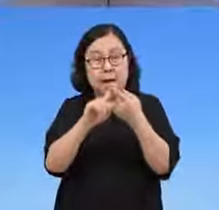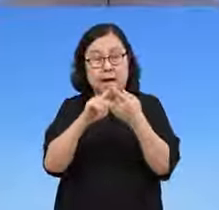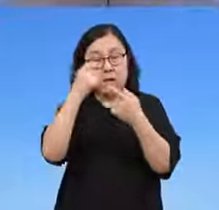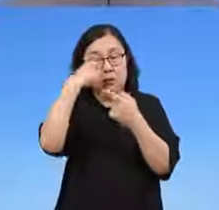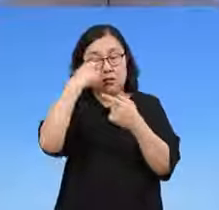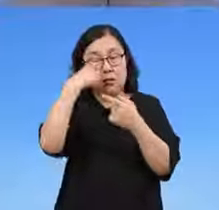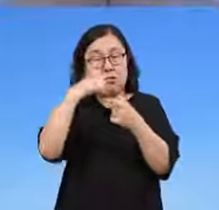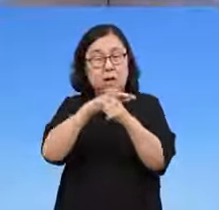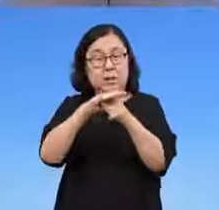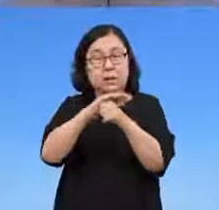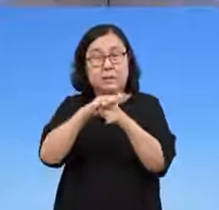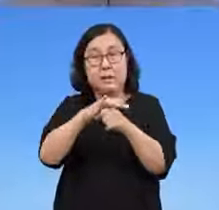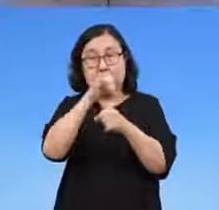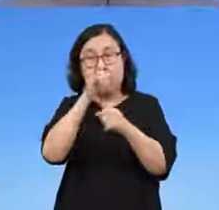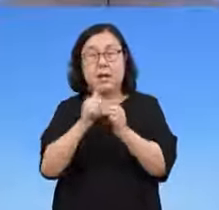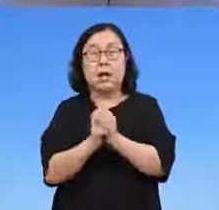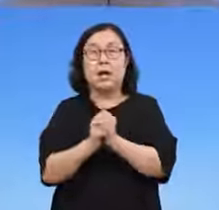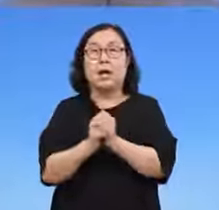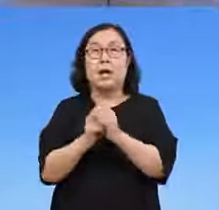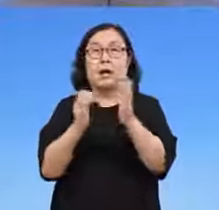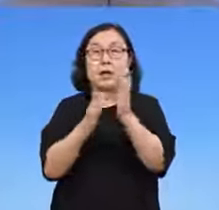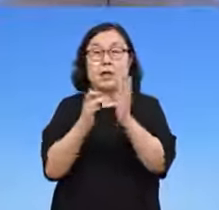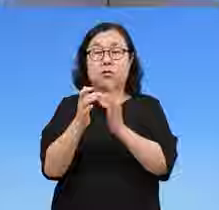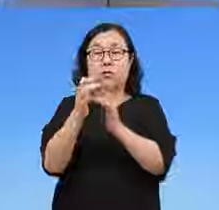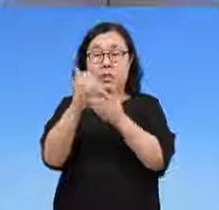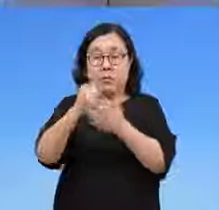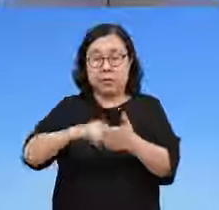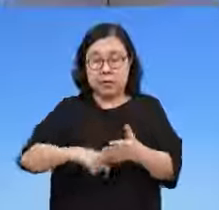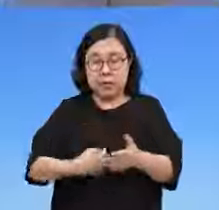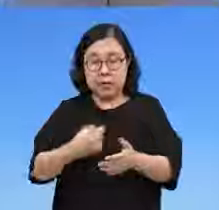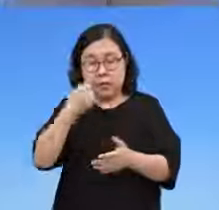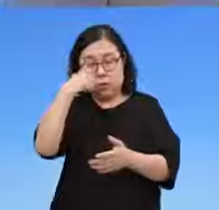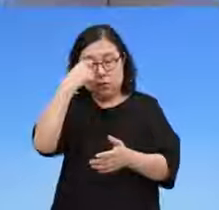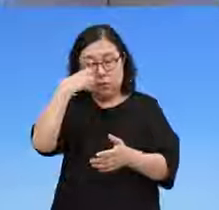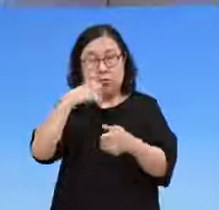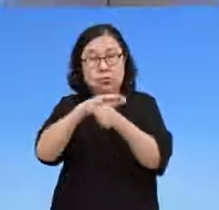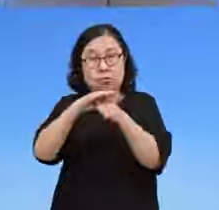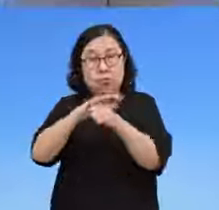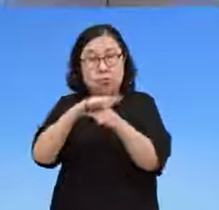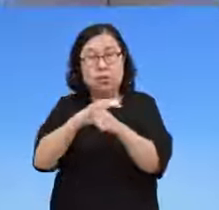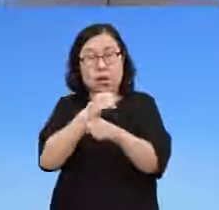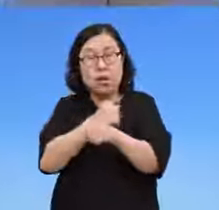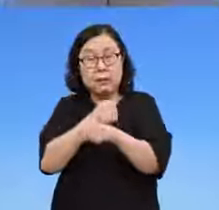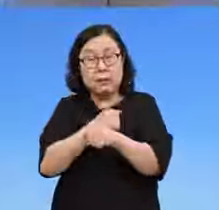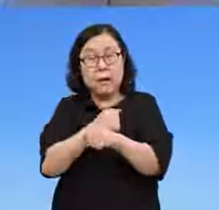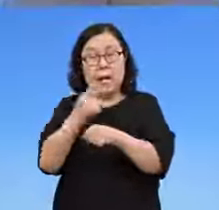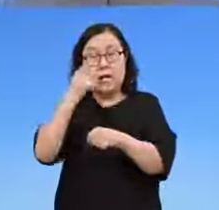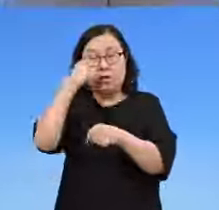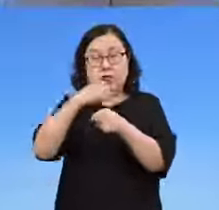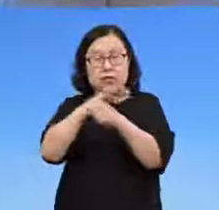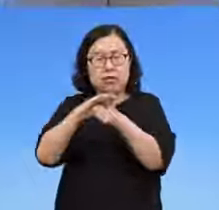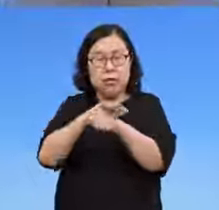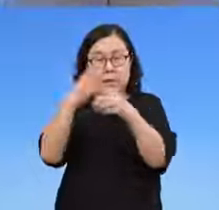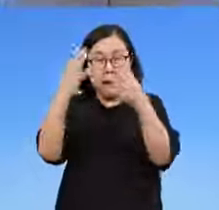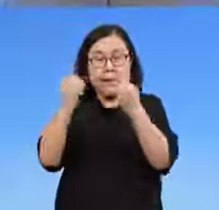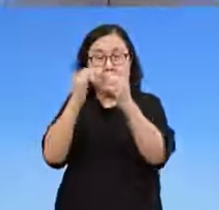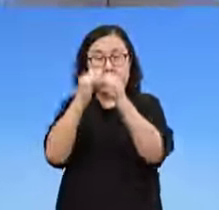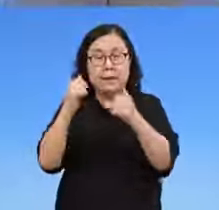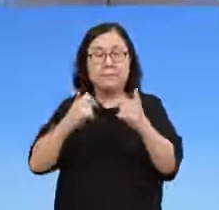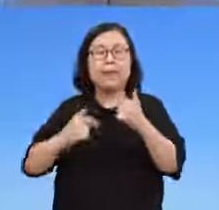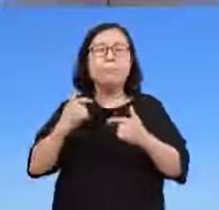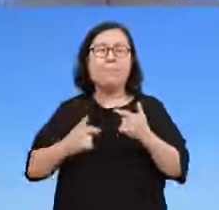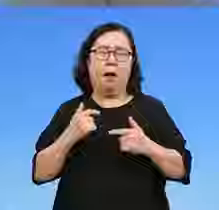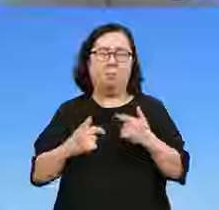그것만이 아니고, 이거 잘 들으세요. 예수님은요, 당신도 긍휼하시지만 이런 긍휼이 많은 사람을 기뻐하신다는 겁니다.